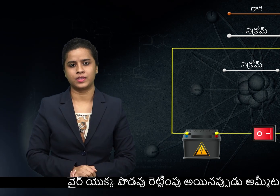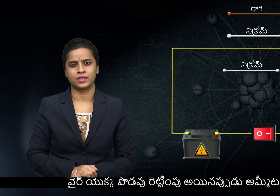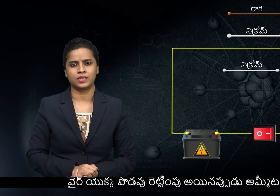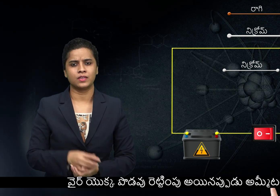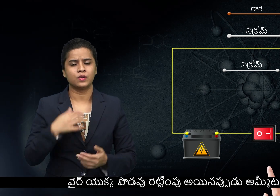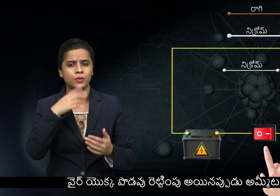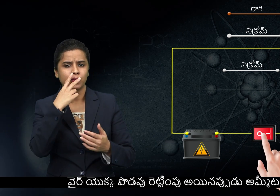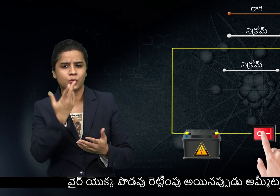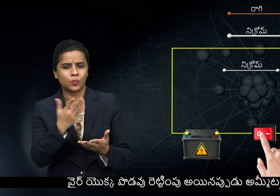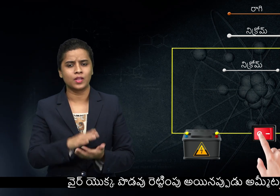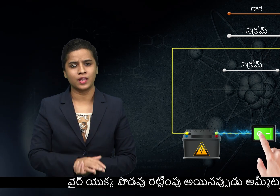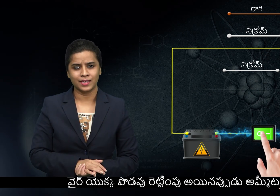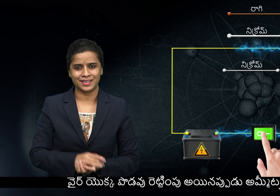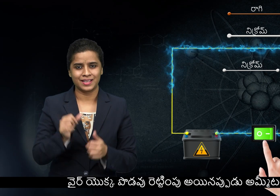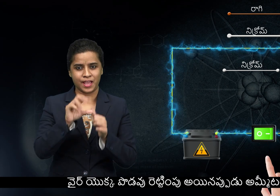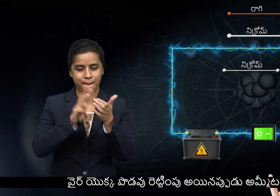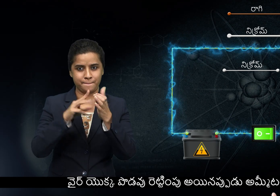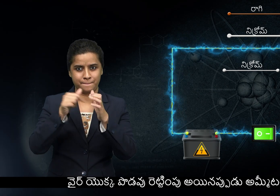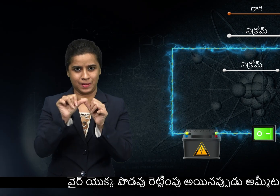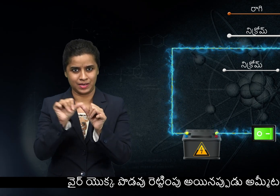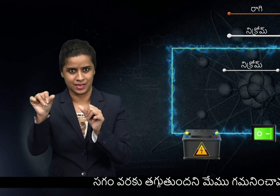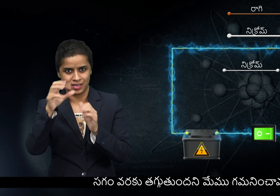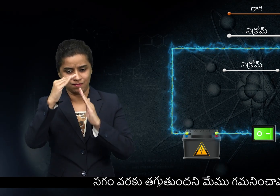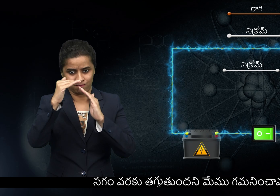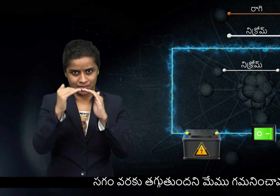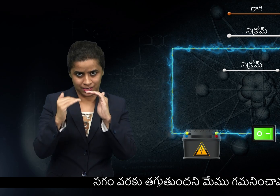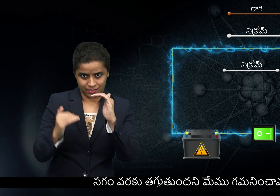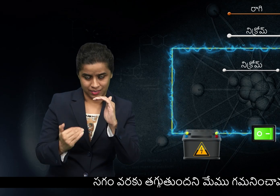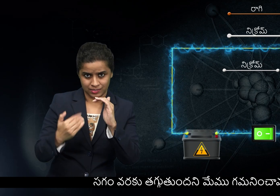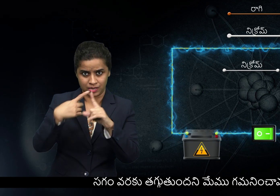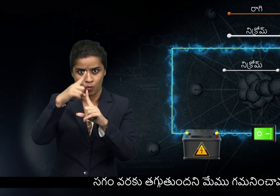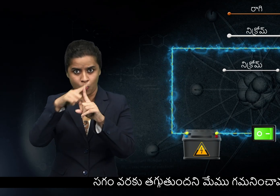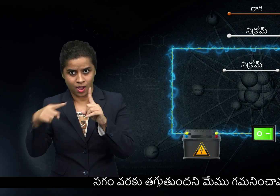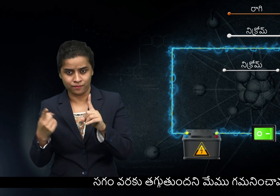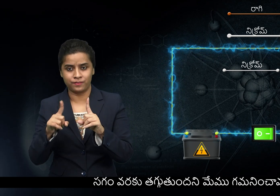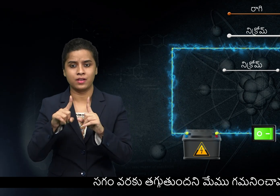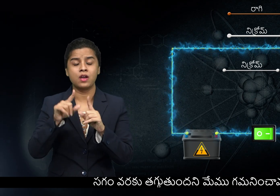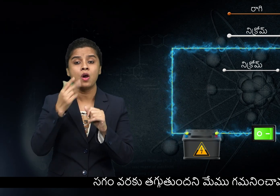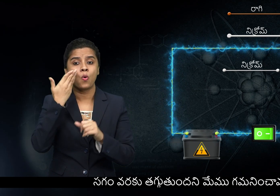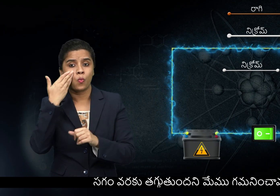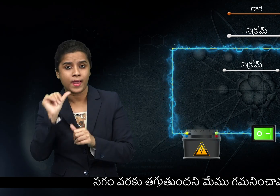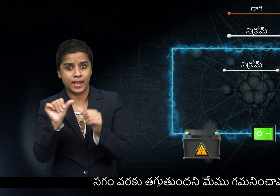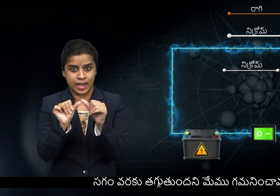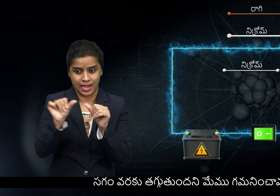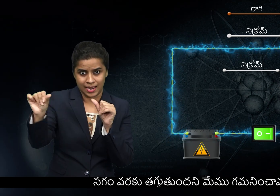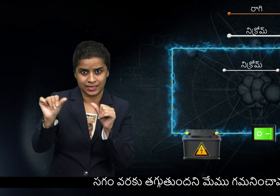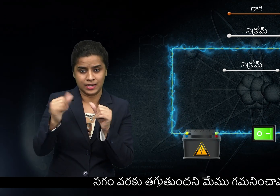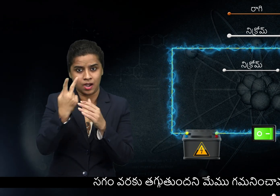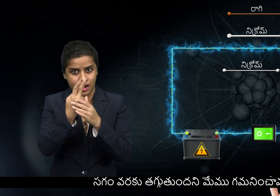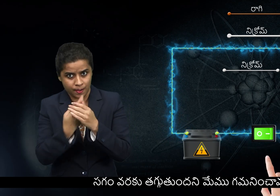వైర్ యొక్క పొడవు రెట్టింపు అయినప్పుడు అమ్మీటర్ పఠనం సగం వరకు తగ్గుతుందని మనం గమనించాము.